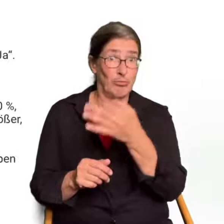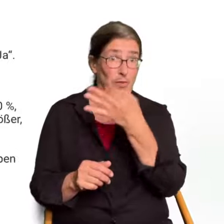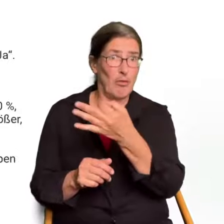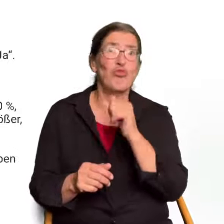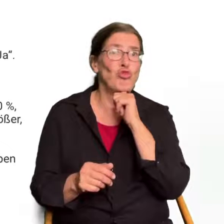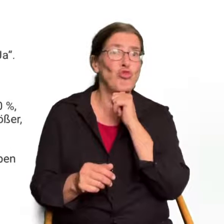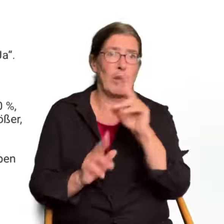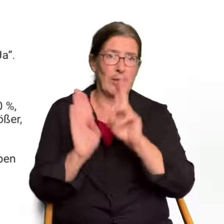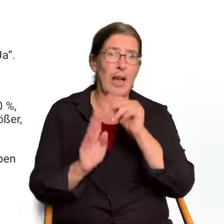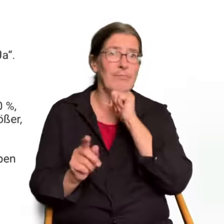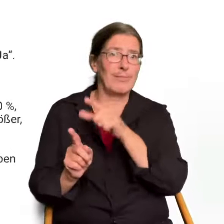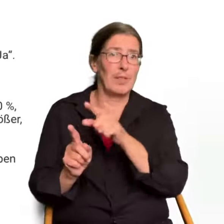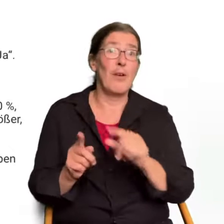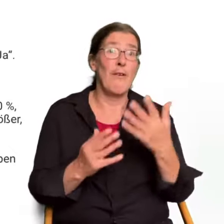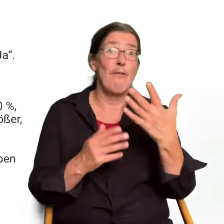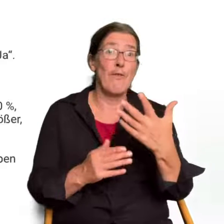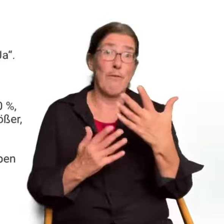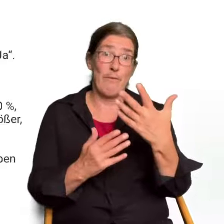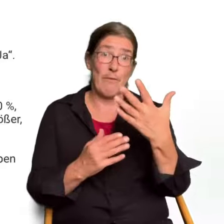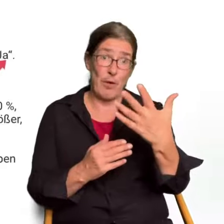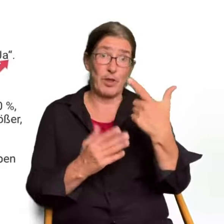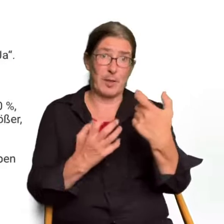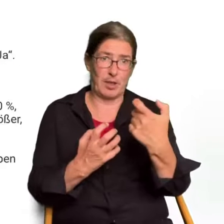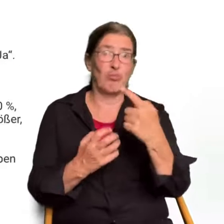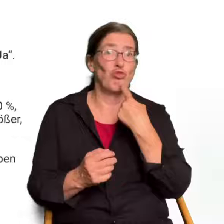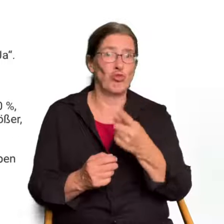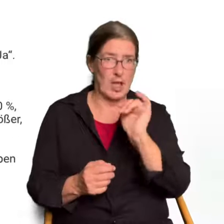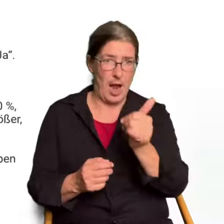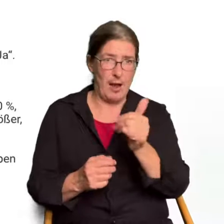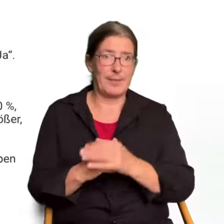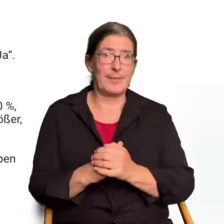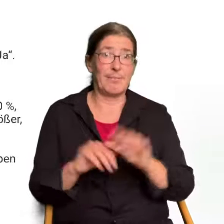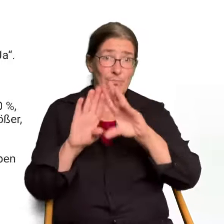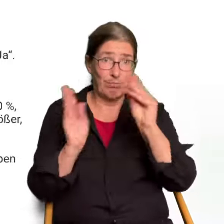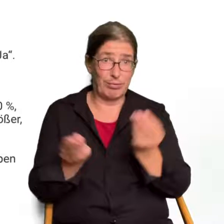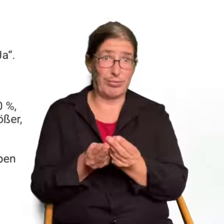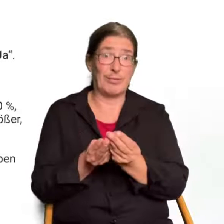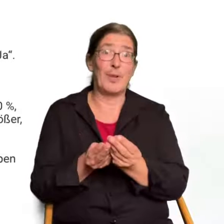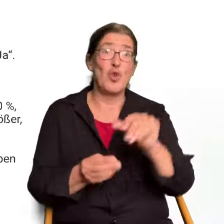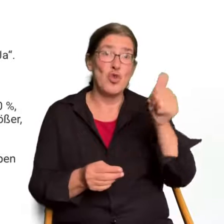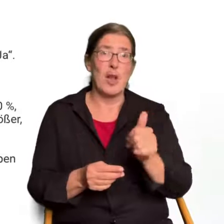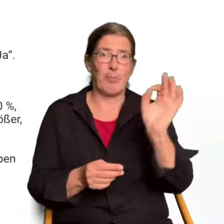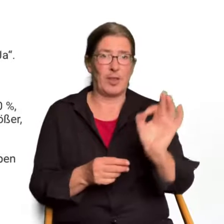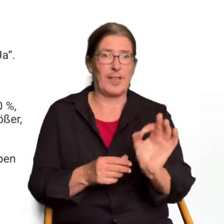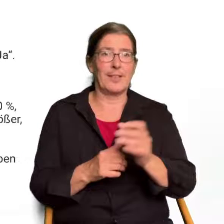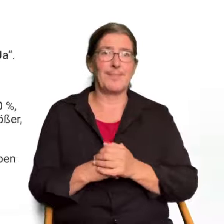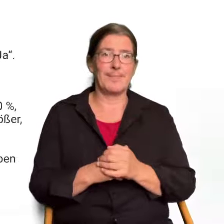Nein abgestimmt hier und 75 mit ja und insgesamt ergibt das 100%